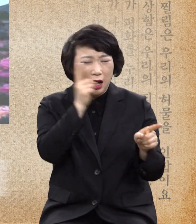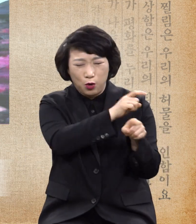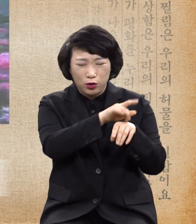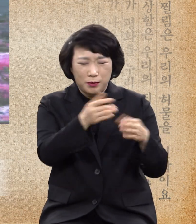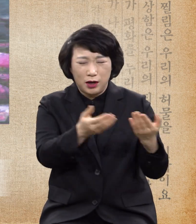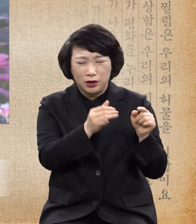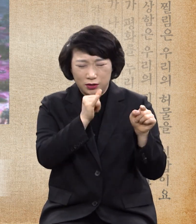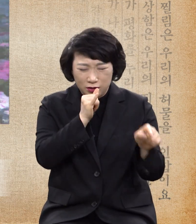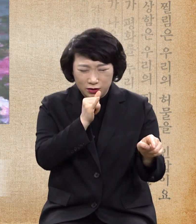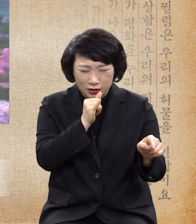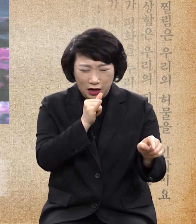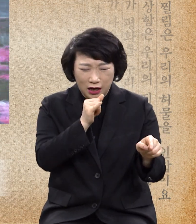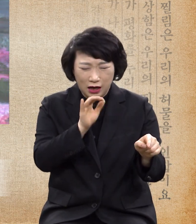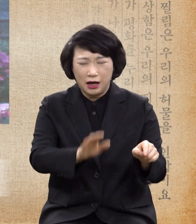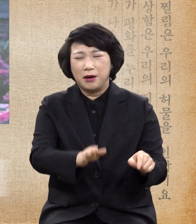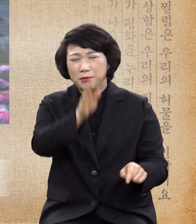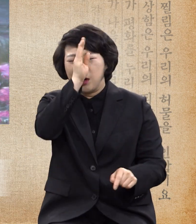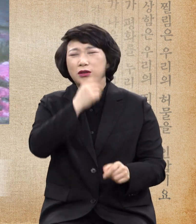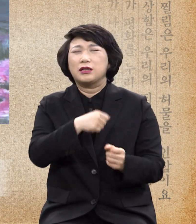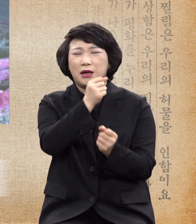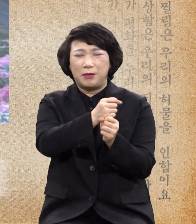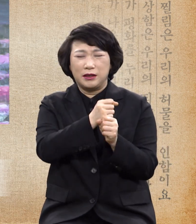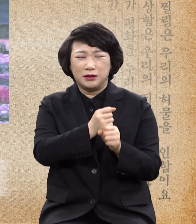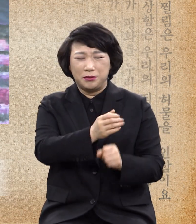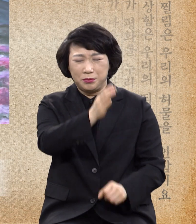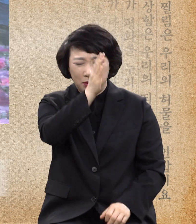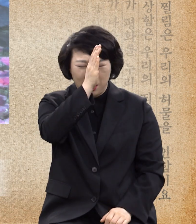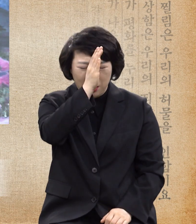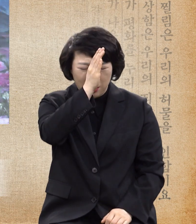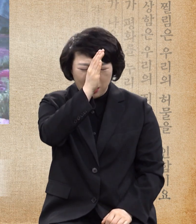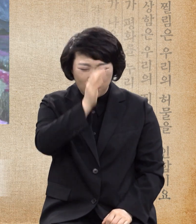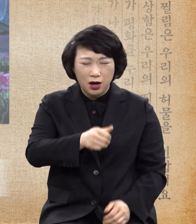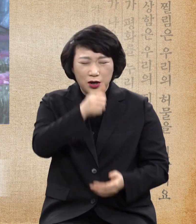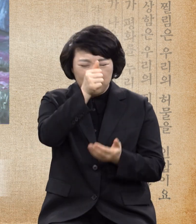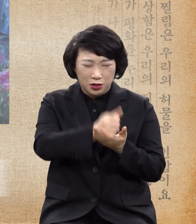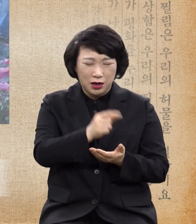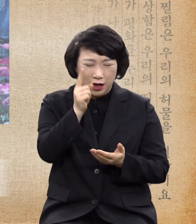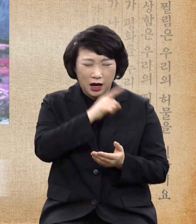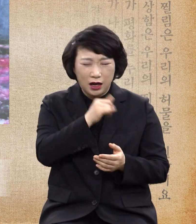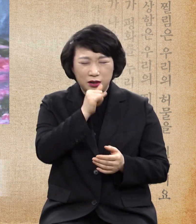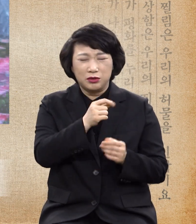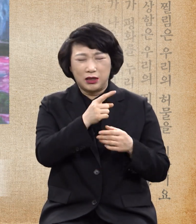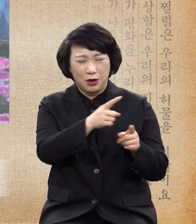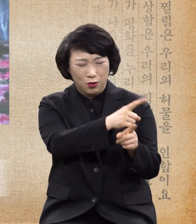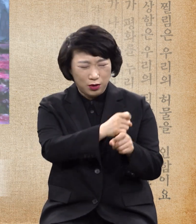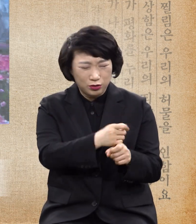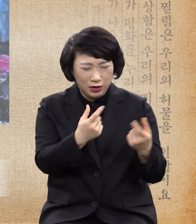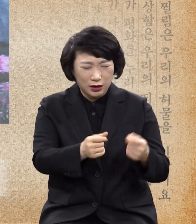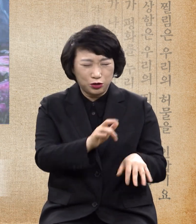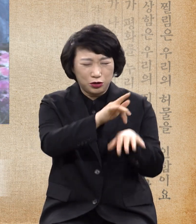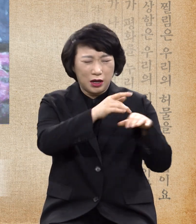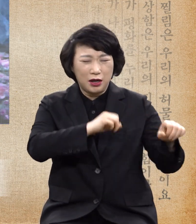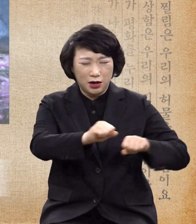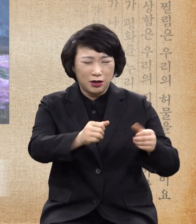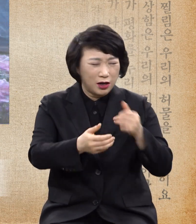병들게 하는 질병과 죄야가 원수 같은 귀신아 너는